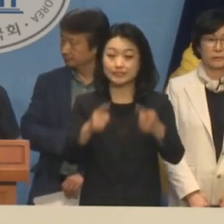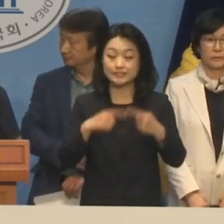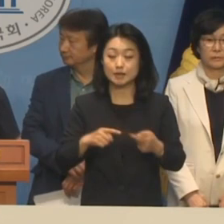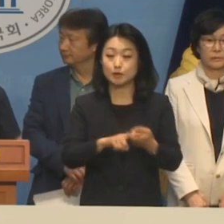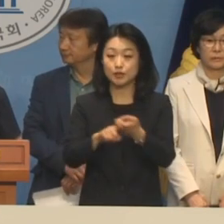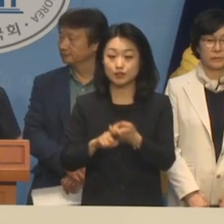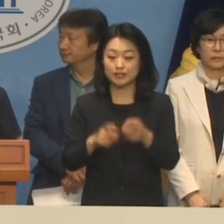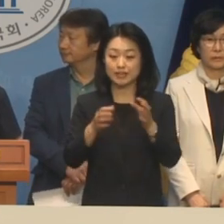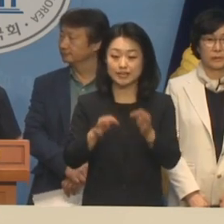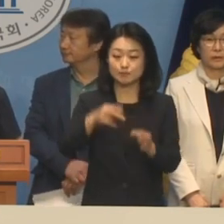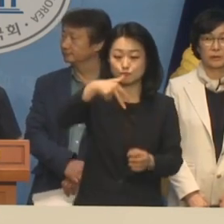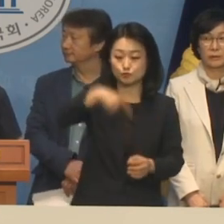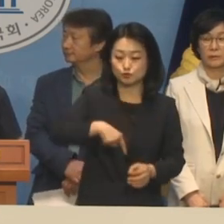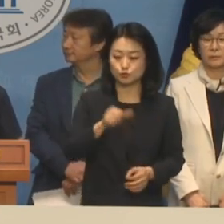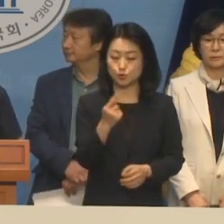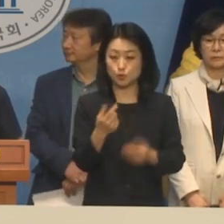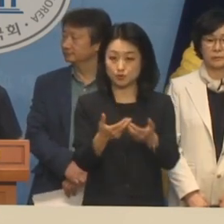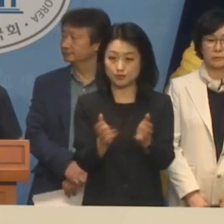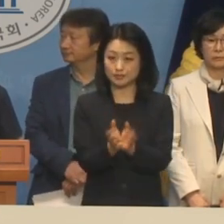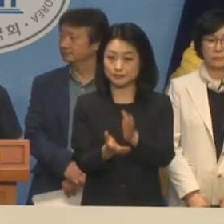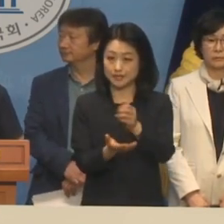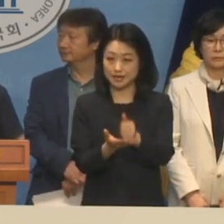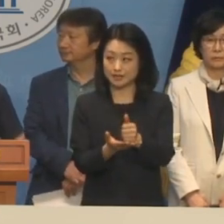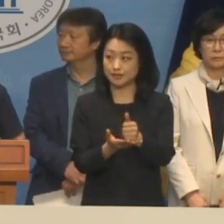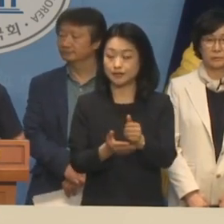참여연대 김주호 팀장님 오셨습니다.